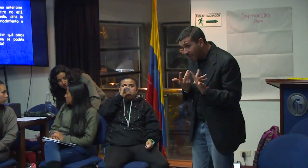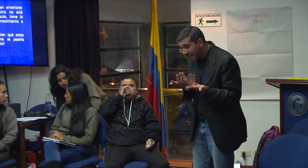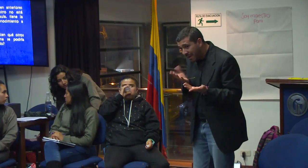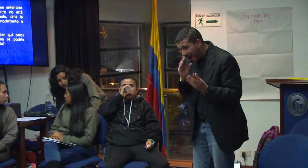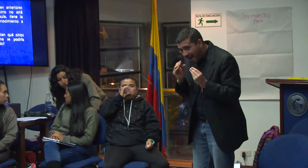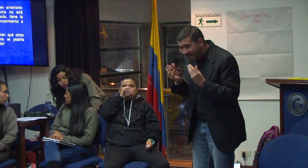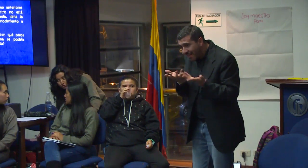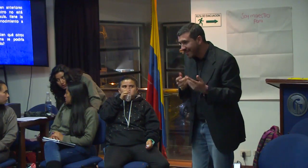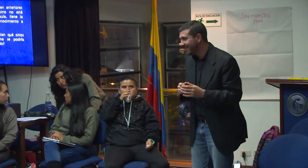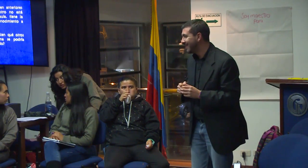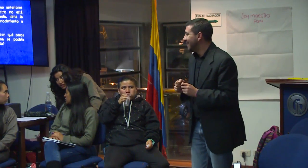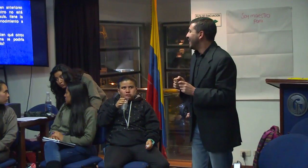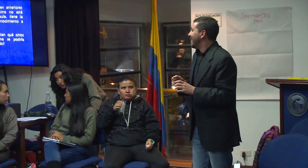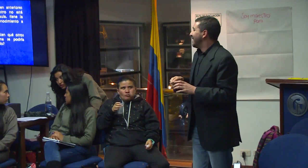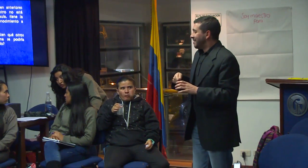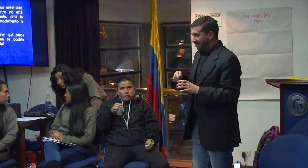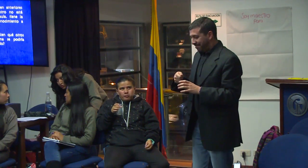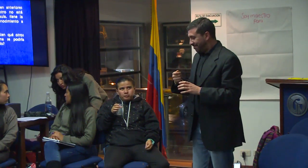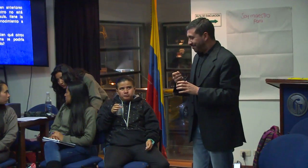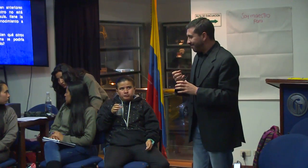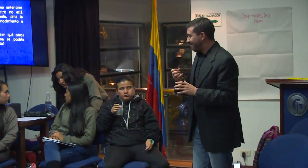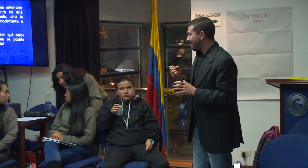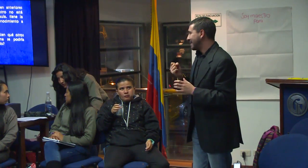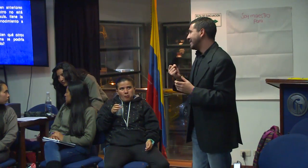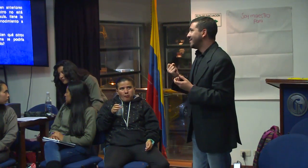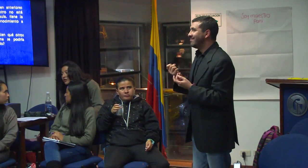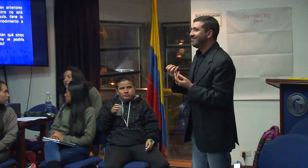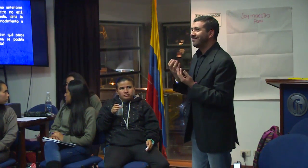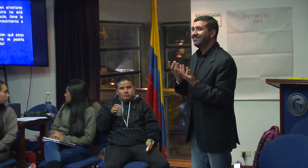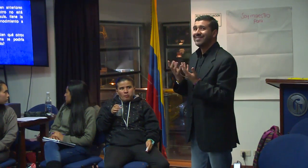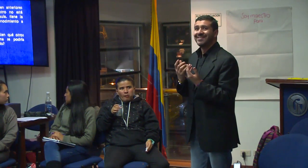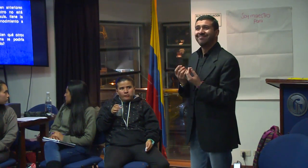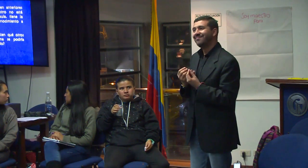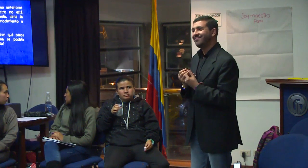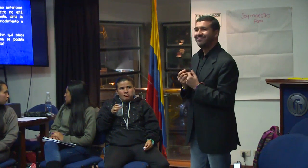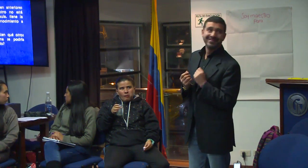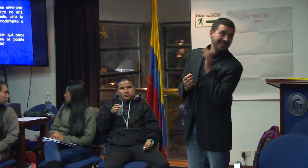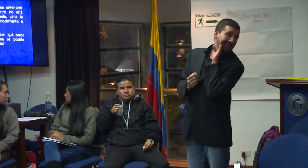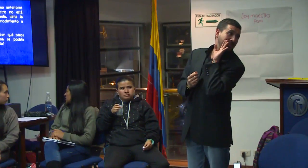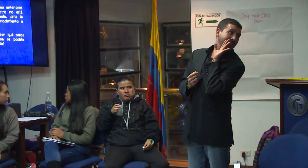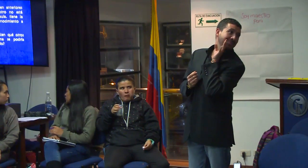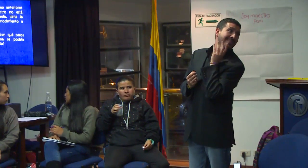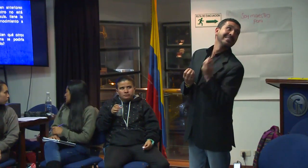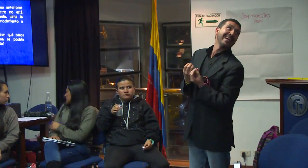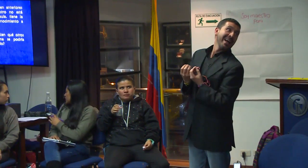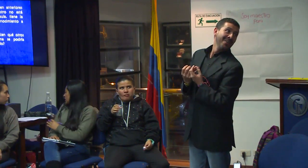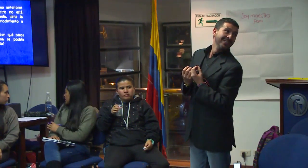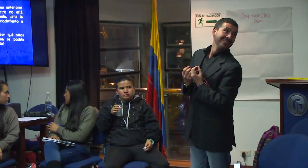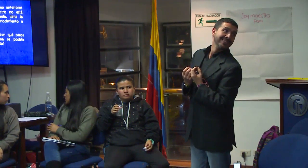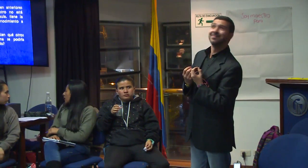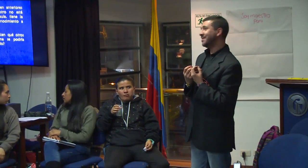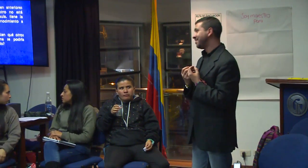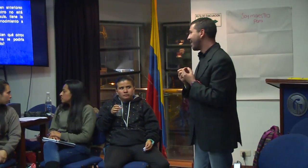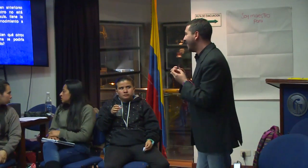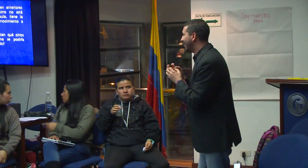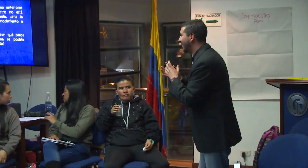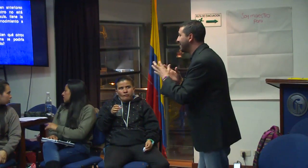como, pero no hablamos. ¿Sí? Y queda como, y la persona